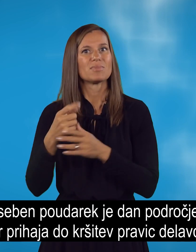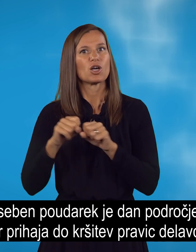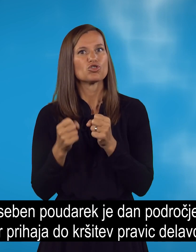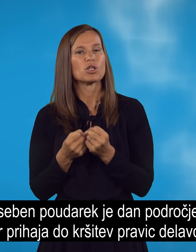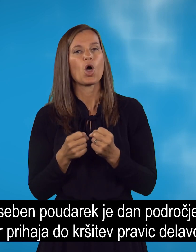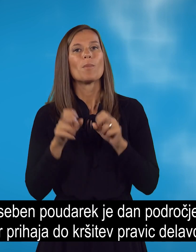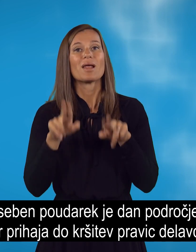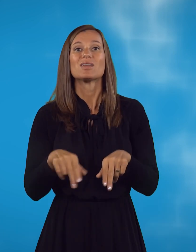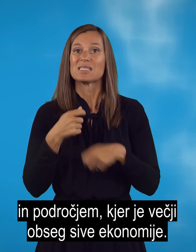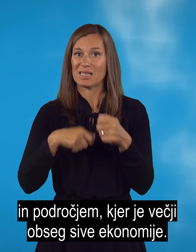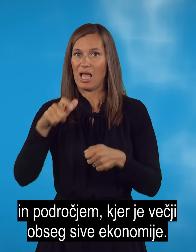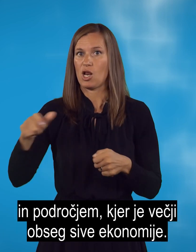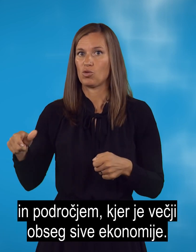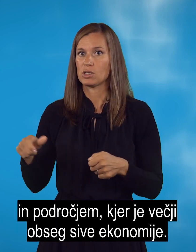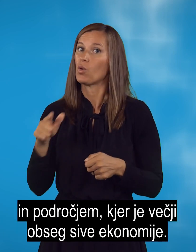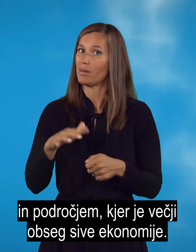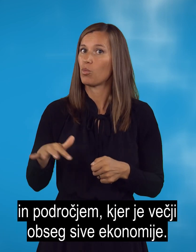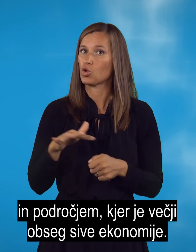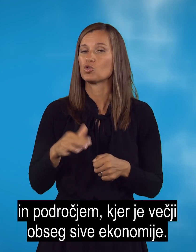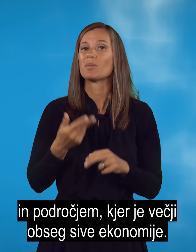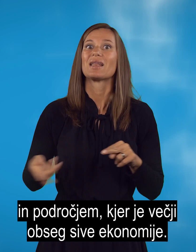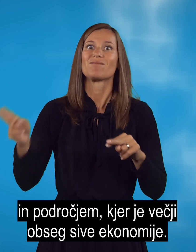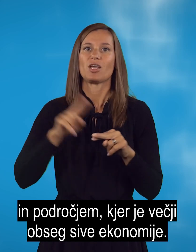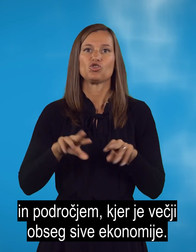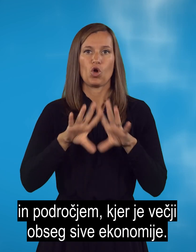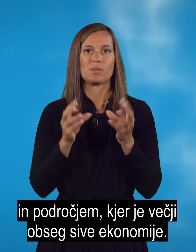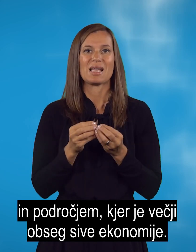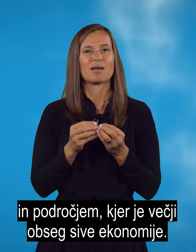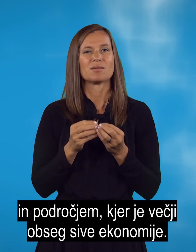pravic delavcev, in področjem, kjer je večji obseg sive ekonomije.